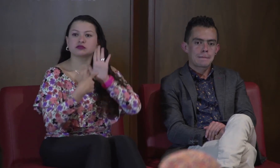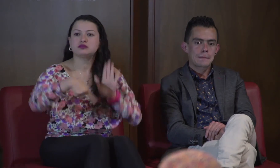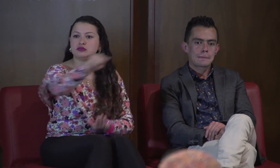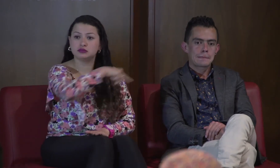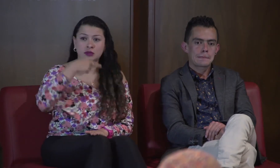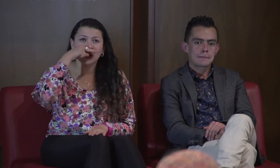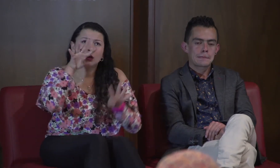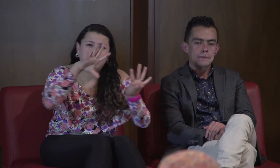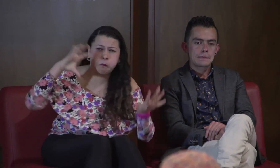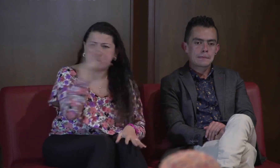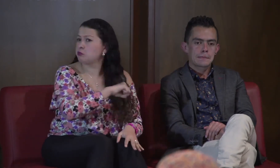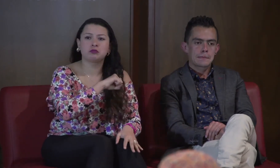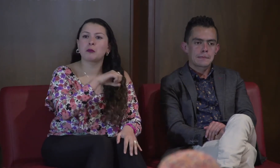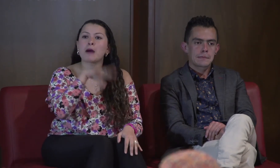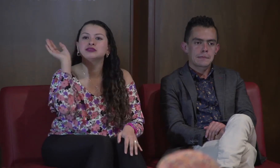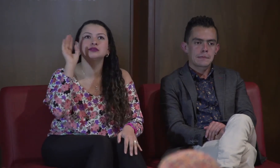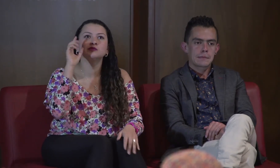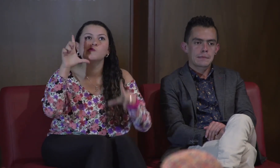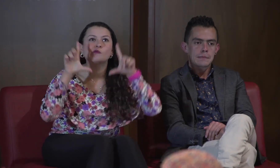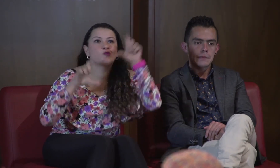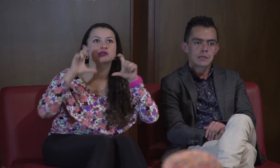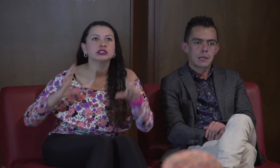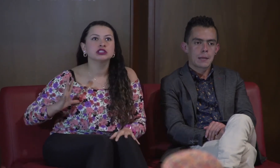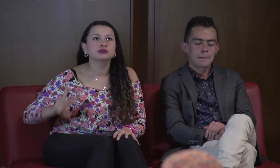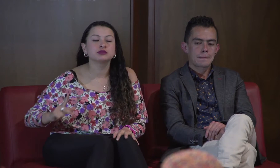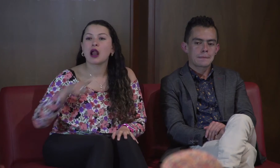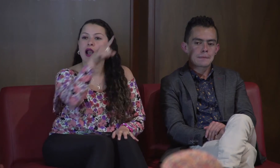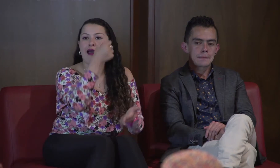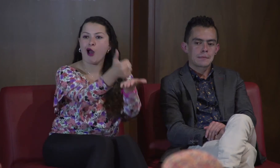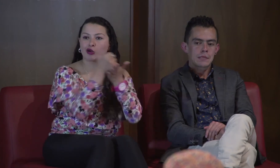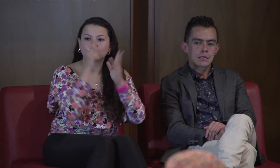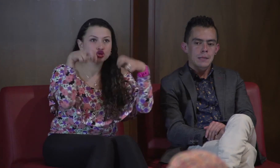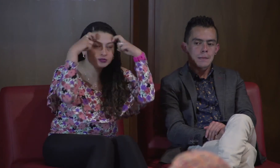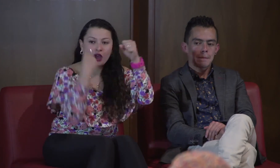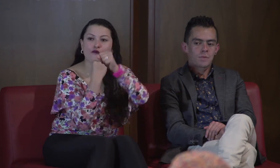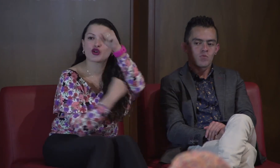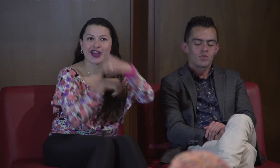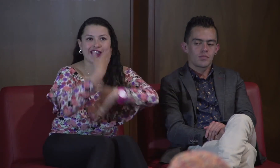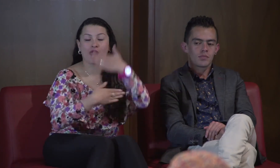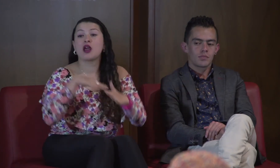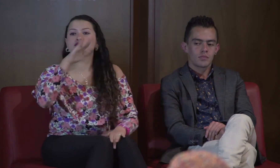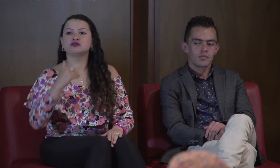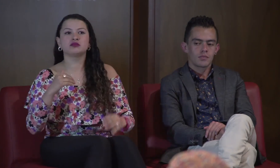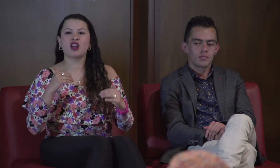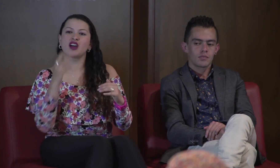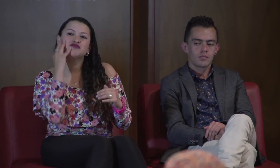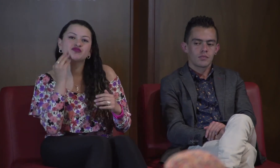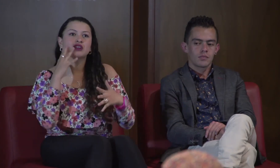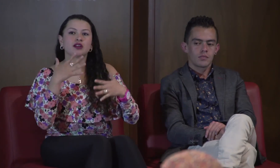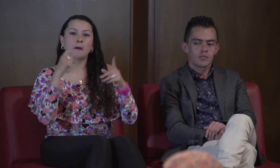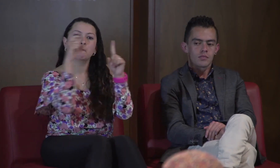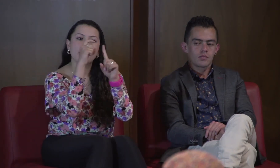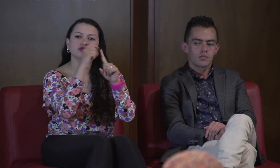fue esa primera interacción. Y lo mismo ocurre con estos videos de La Paz. Muy seguramente, si nosotros quisiéramos hacer este producto para un